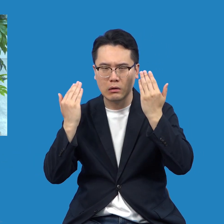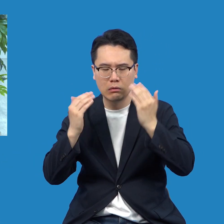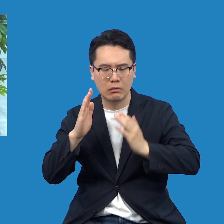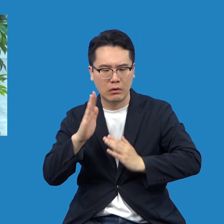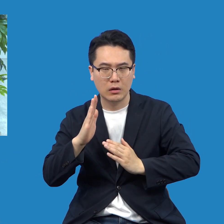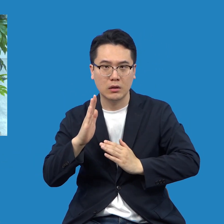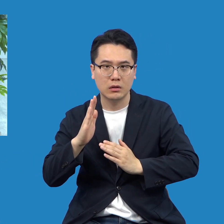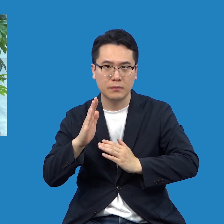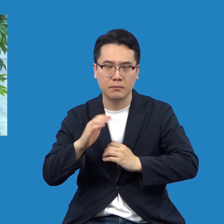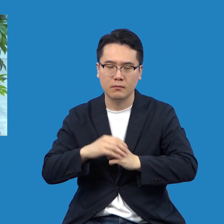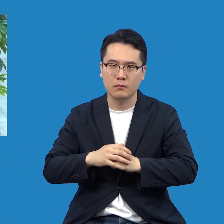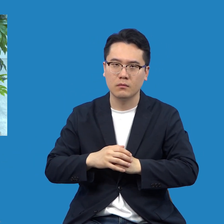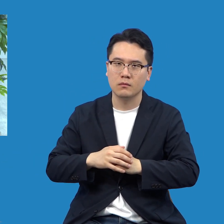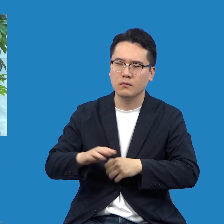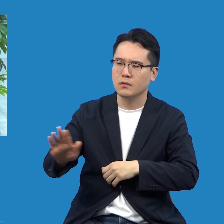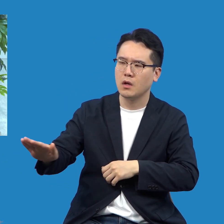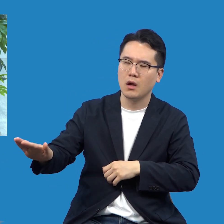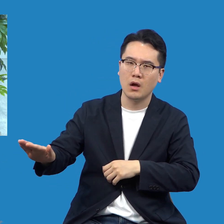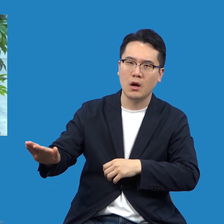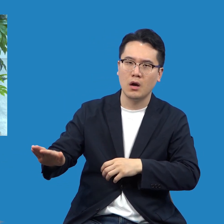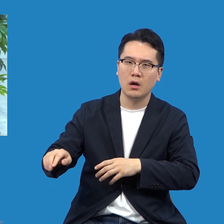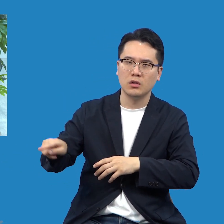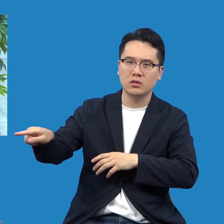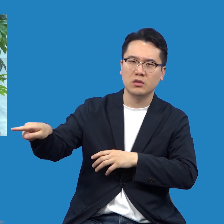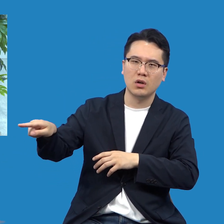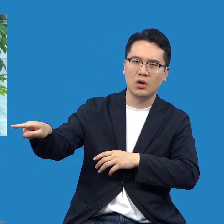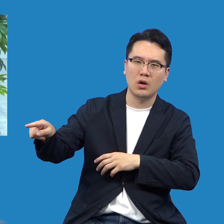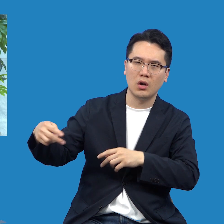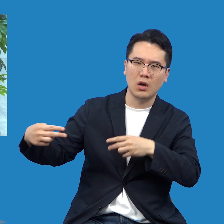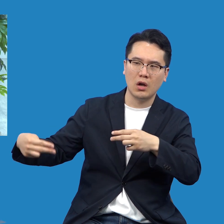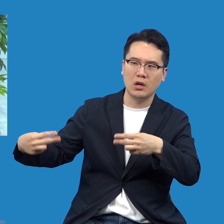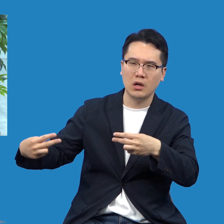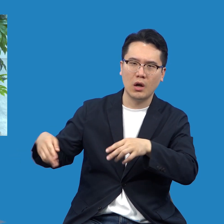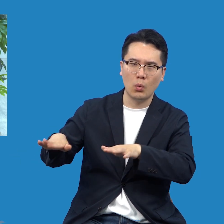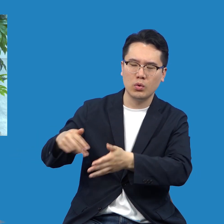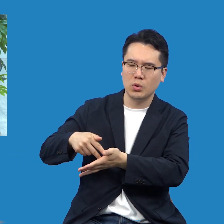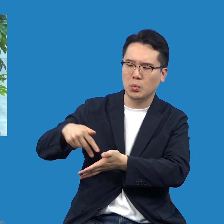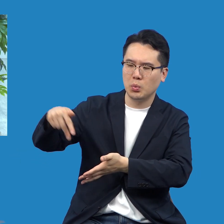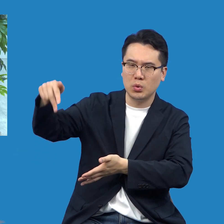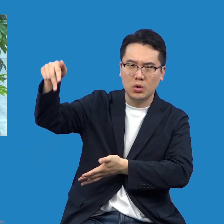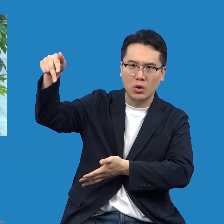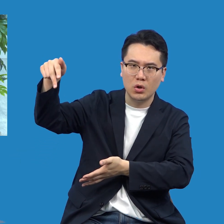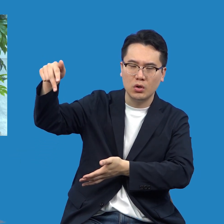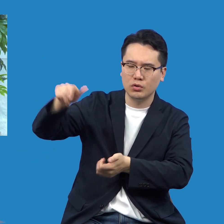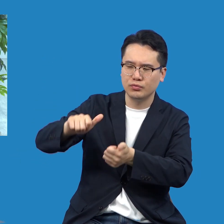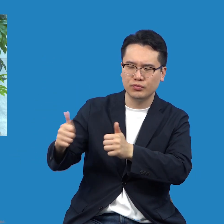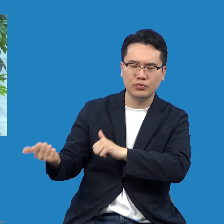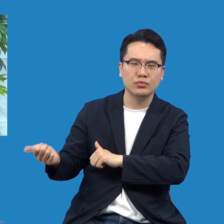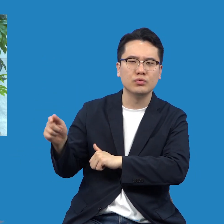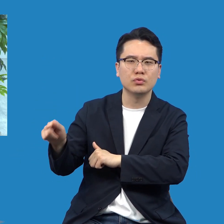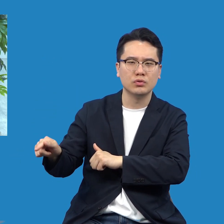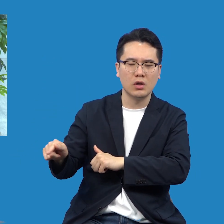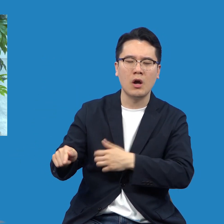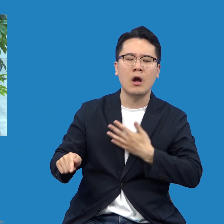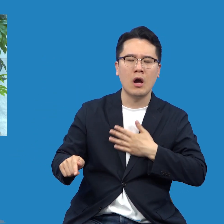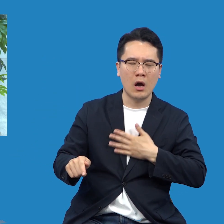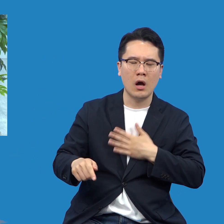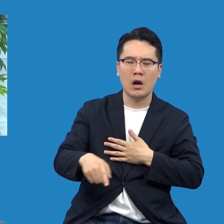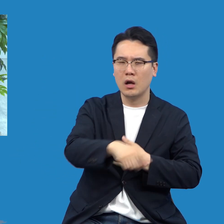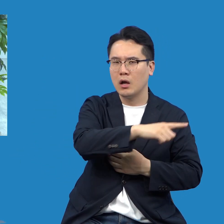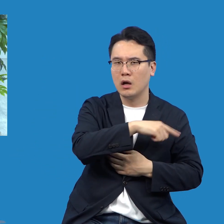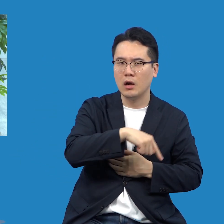예언자가 하나님께 오늘 이제 올림을 받는다는 그런 이 사실을 알고